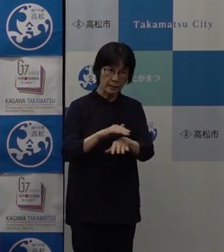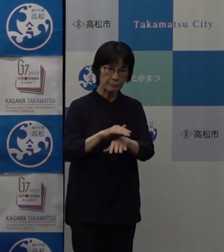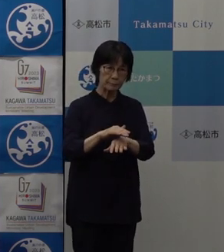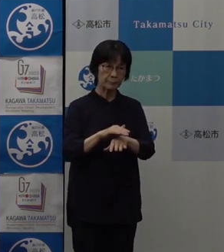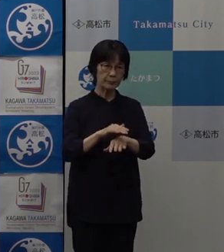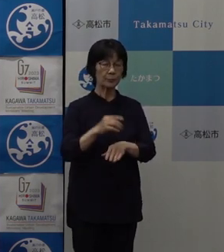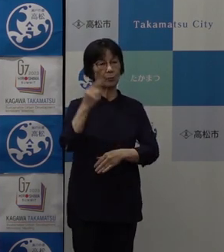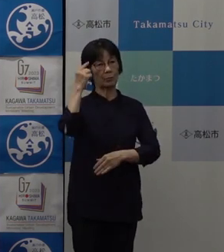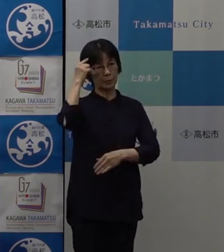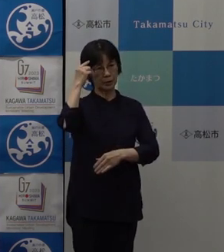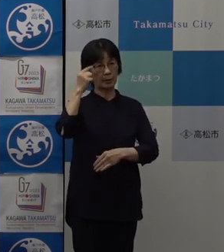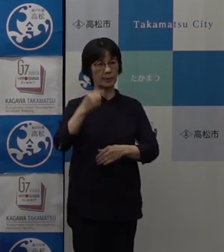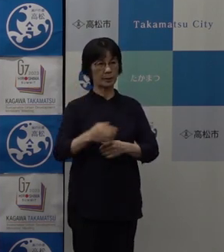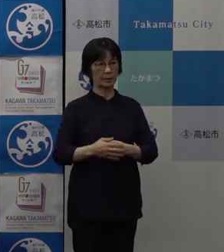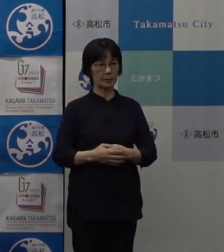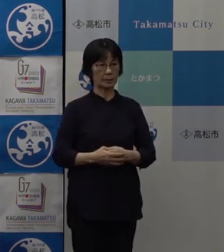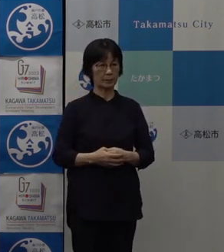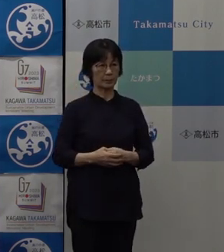ております。